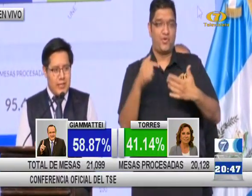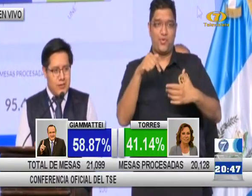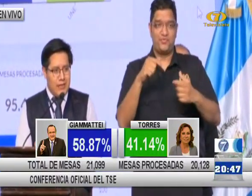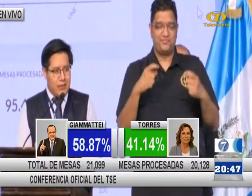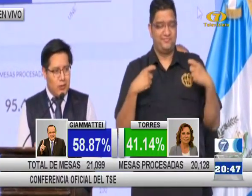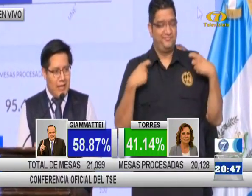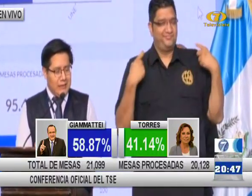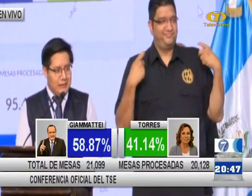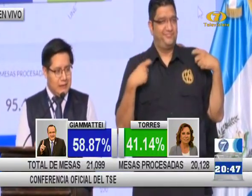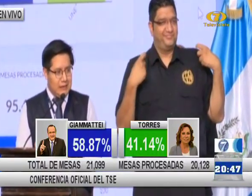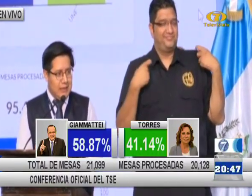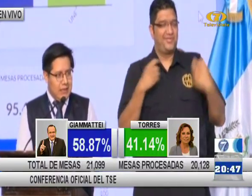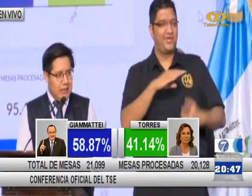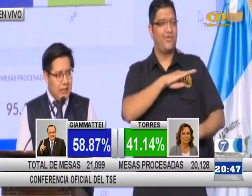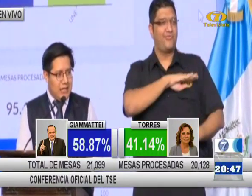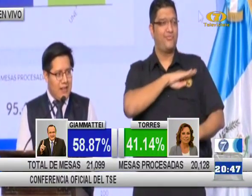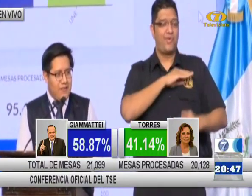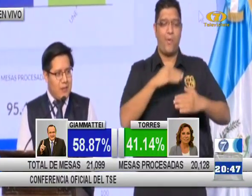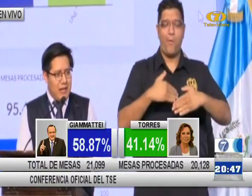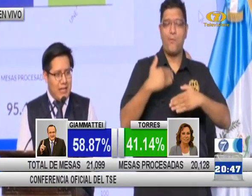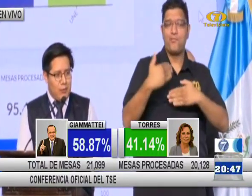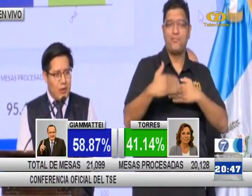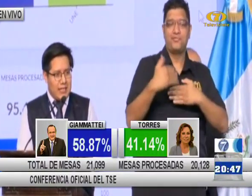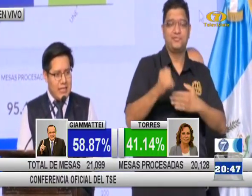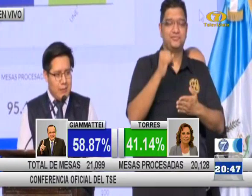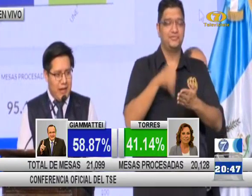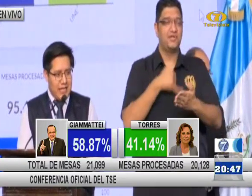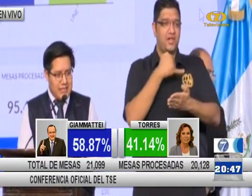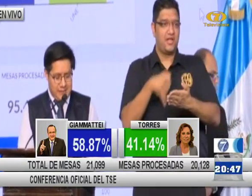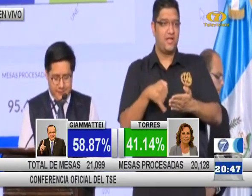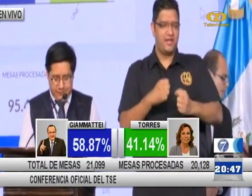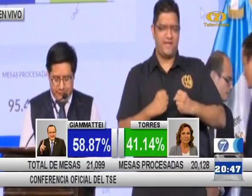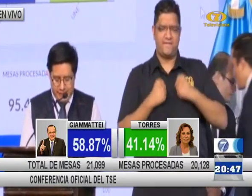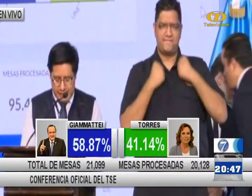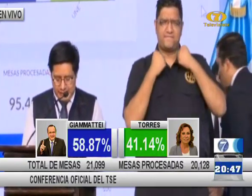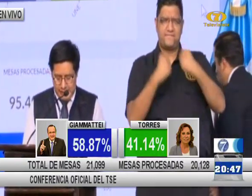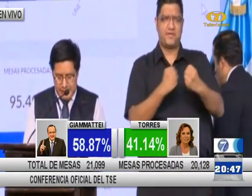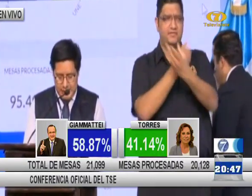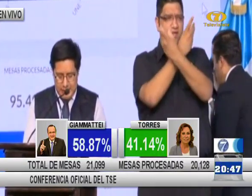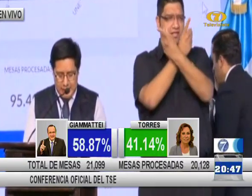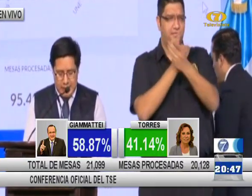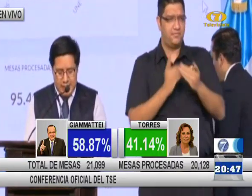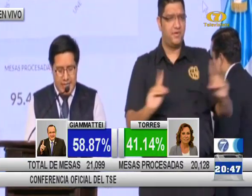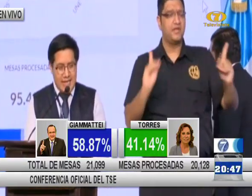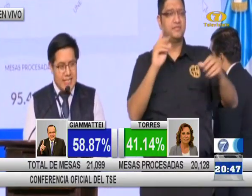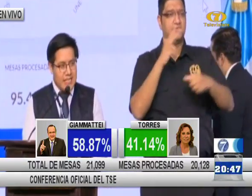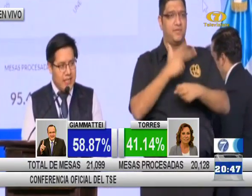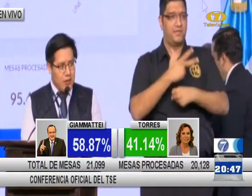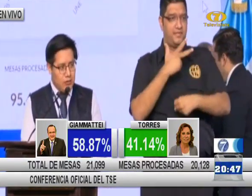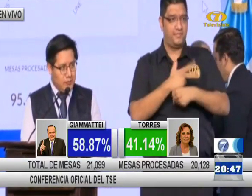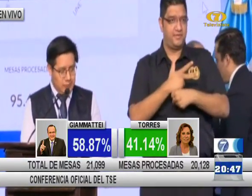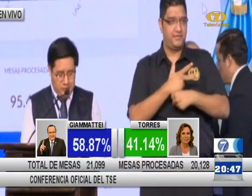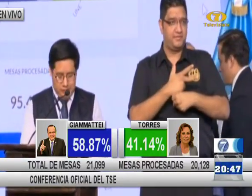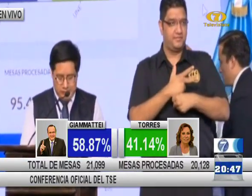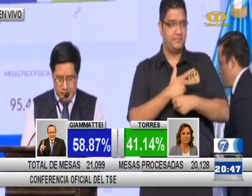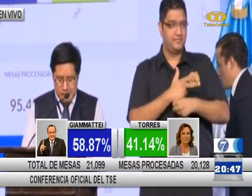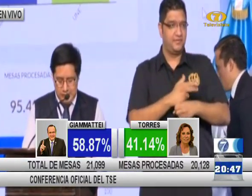un proceso electoral que reafirma la democracia del país. Y en ese